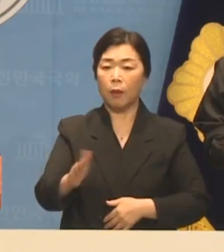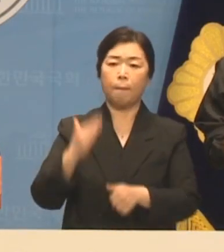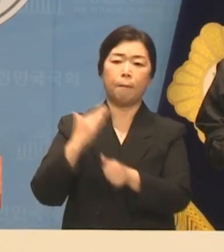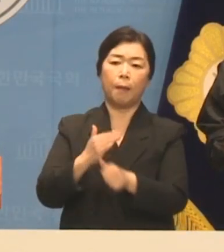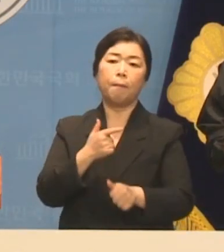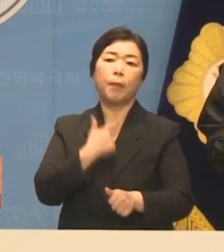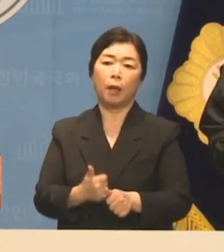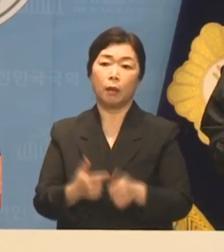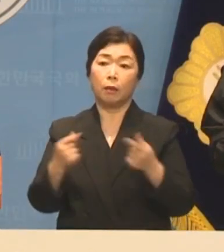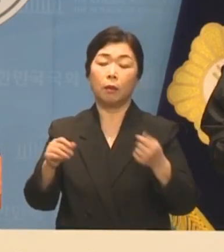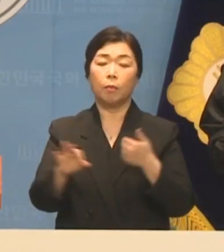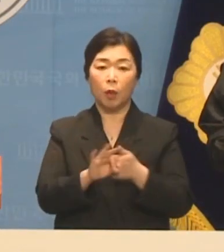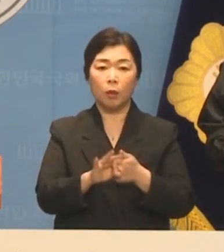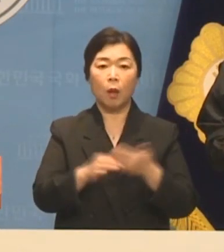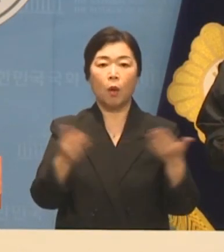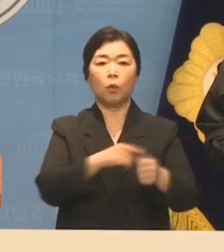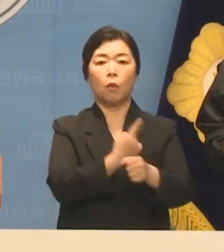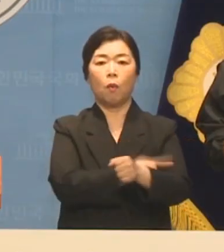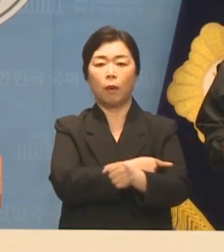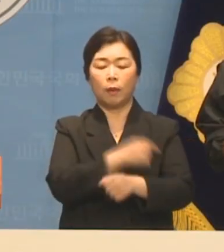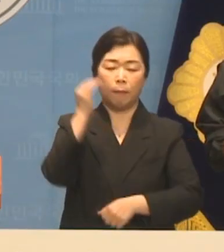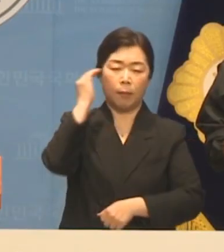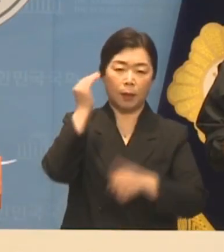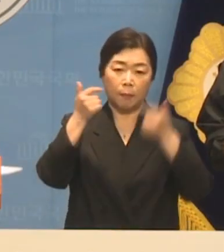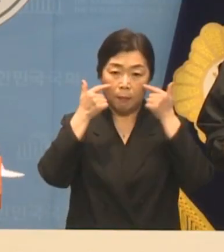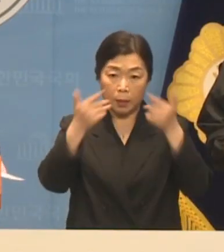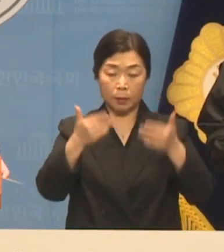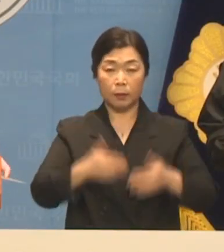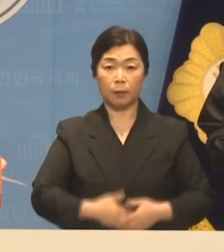3권을 정면으로 침해한 것입니다.